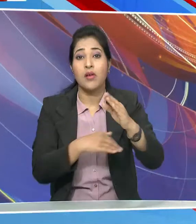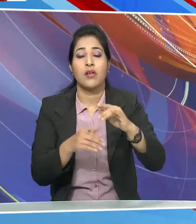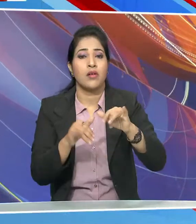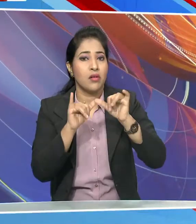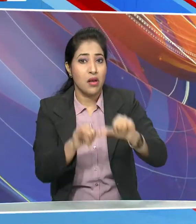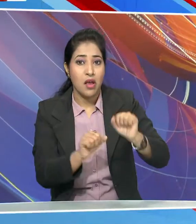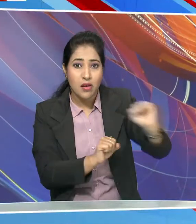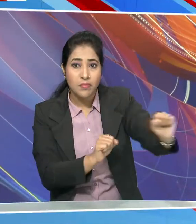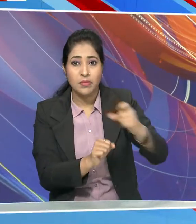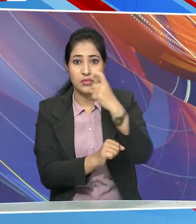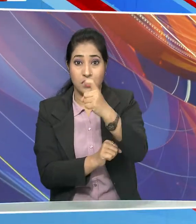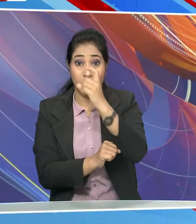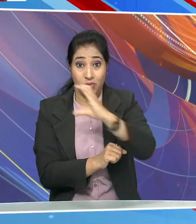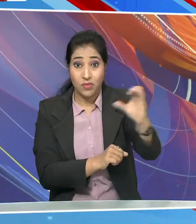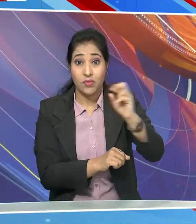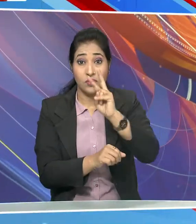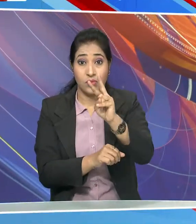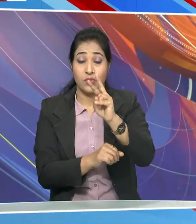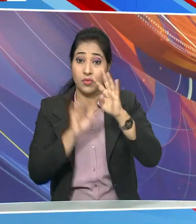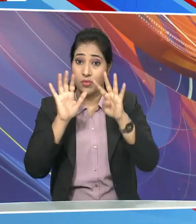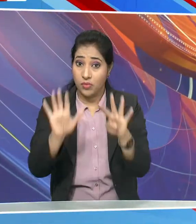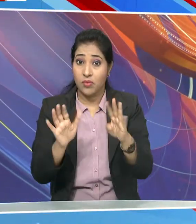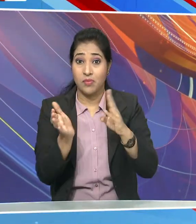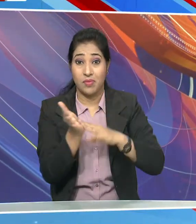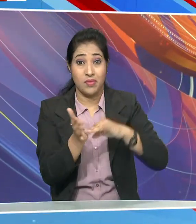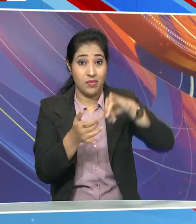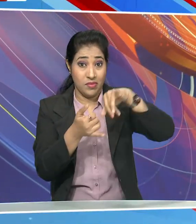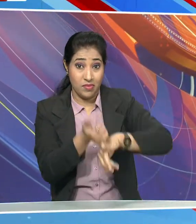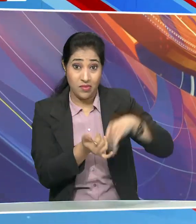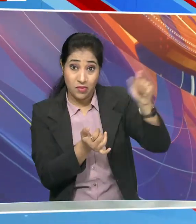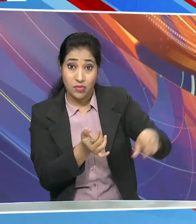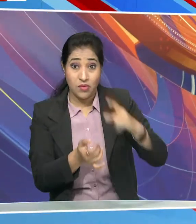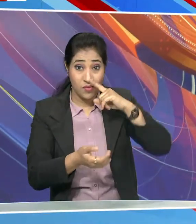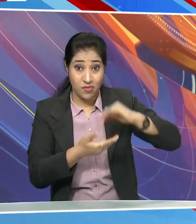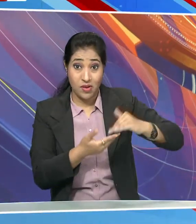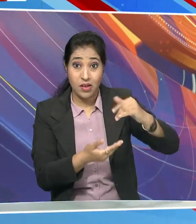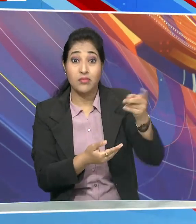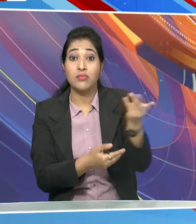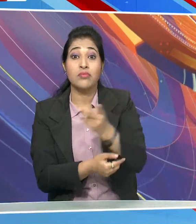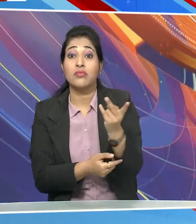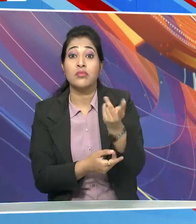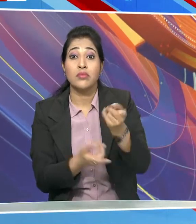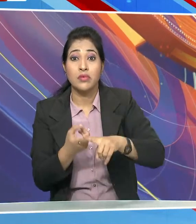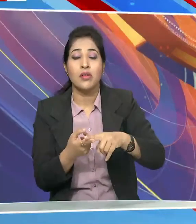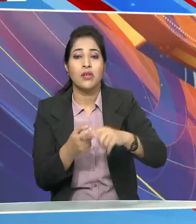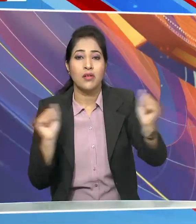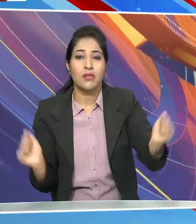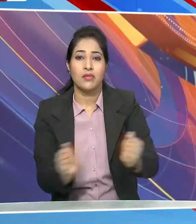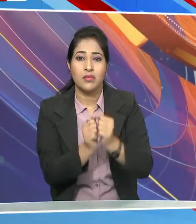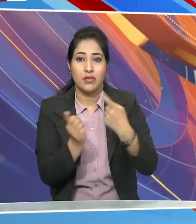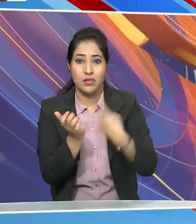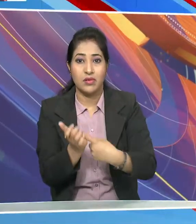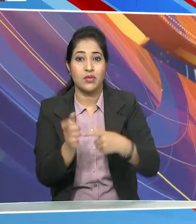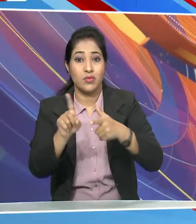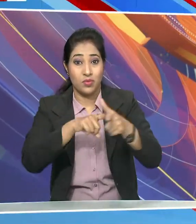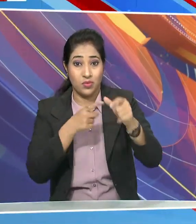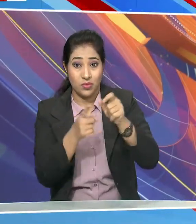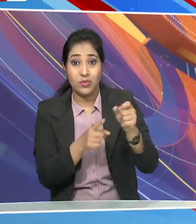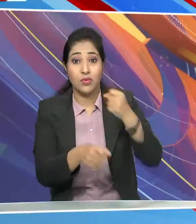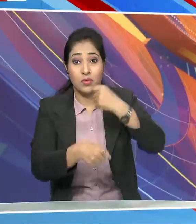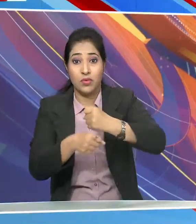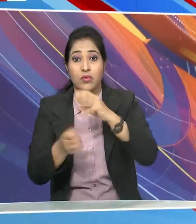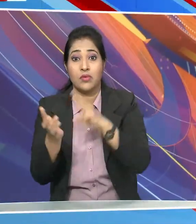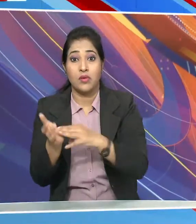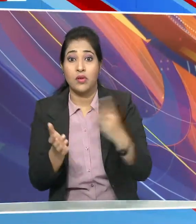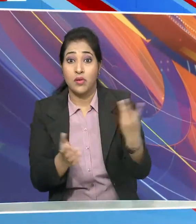उन्नतीस लाख रुपए की दो प्रॉपर्टी मनीष सिसोदिया उनकी पत्नी सीमा सिसोदिया साथ ही राजेश जोशी और गौतम